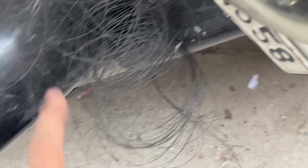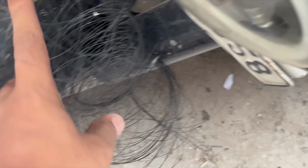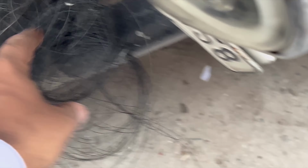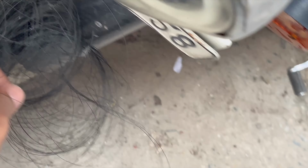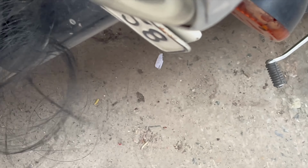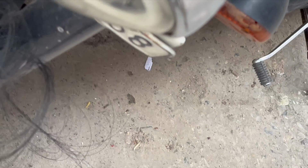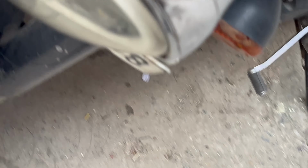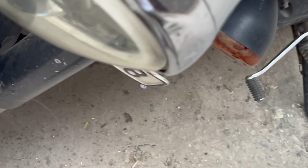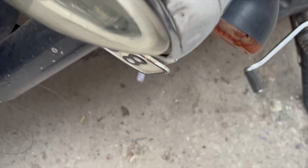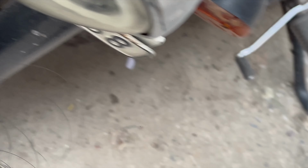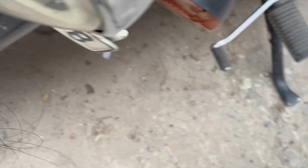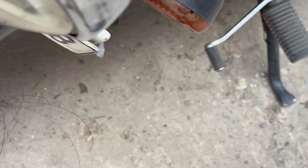नहीं फेंकना था इसको भी।